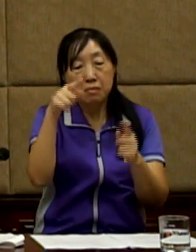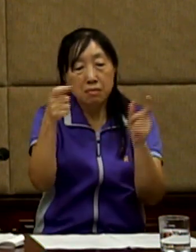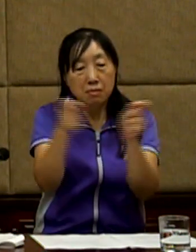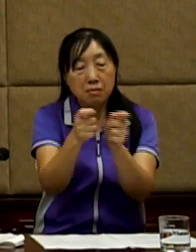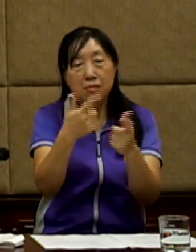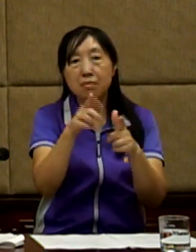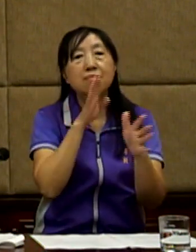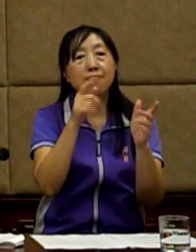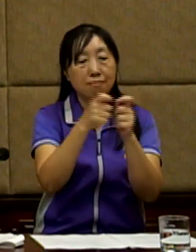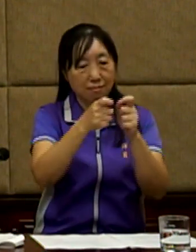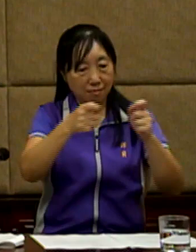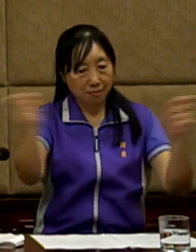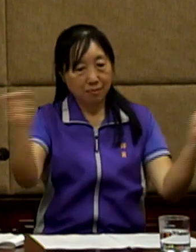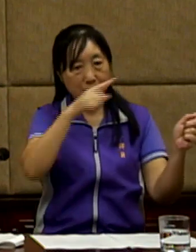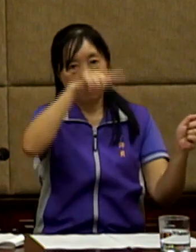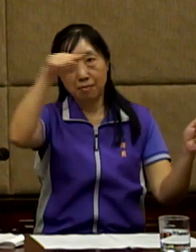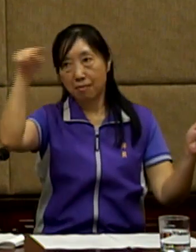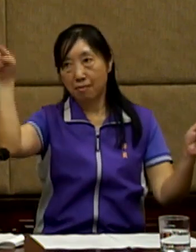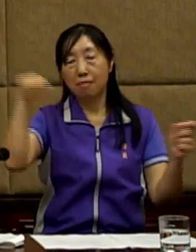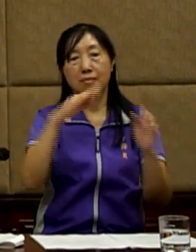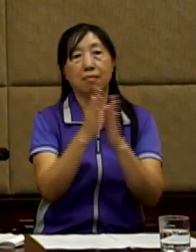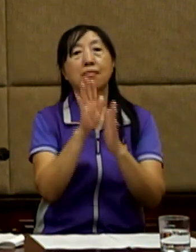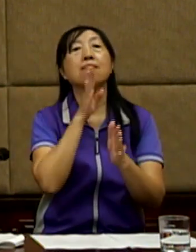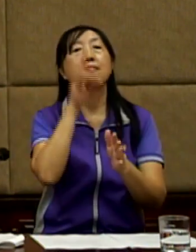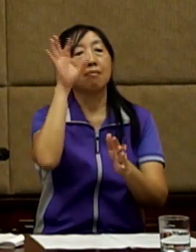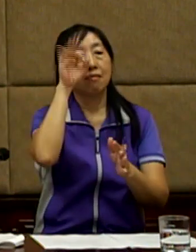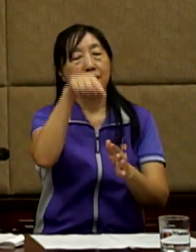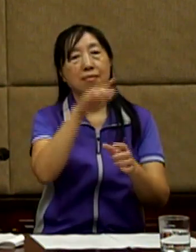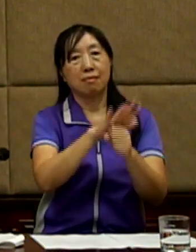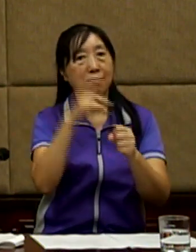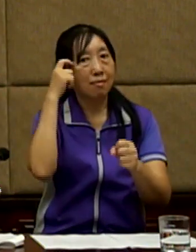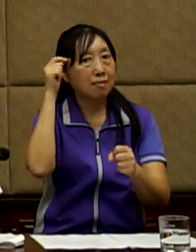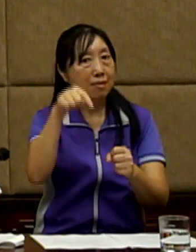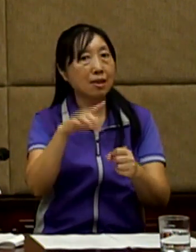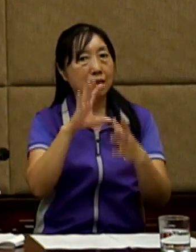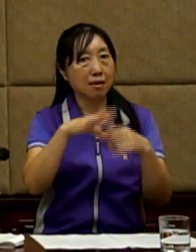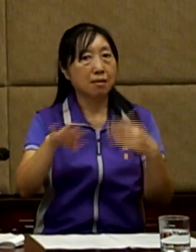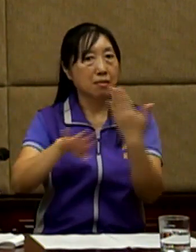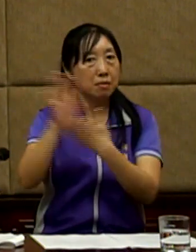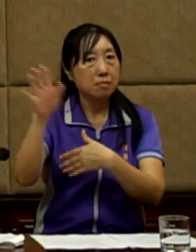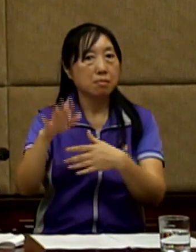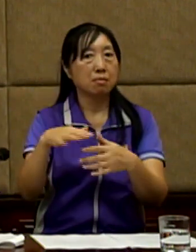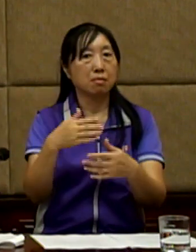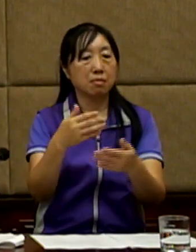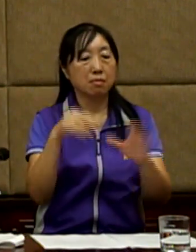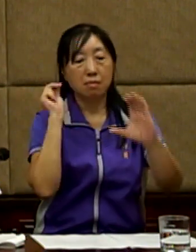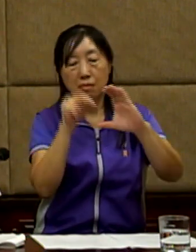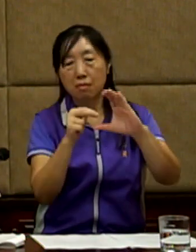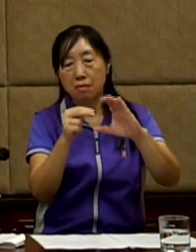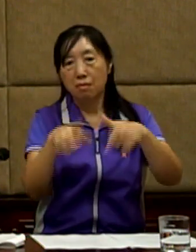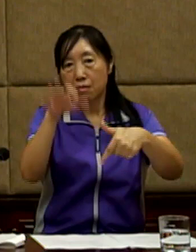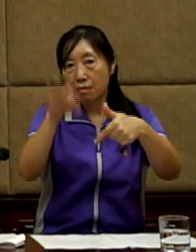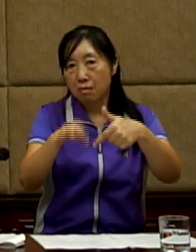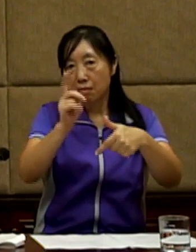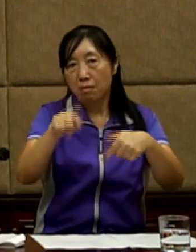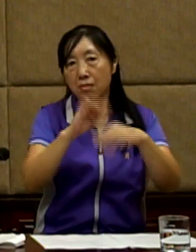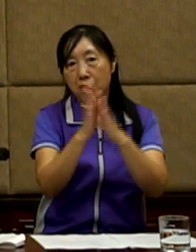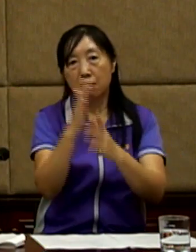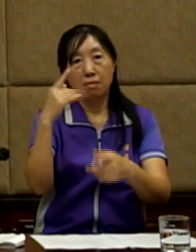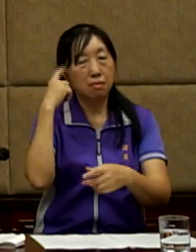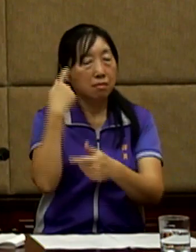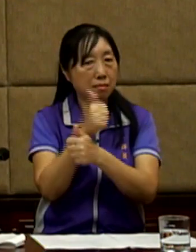比较长期的收视率满意度，所以我们大概其他那个包含的收视率跟收视值大概都会考量在这里头，所以它大概是一